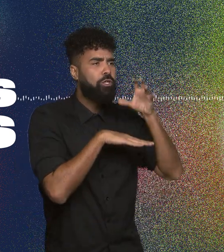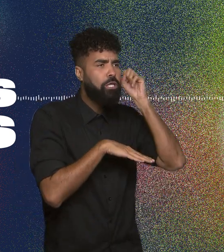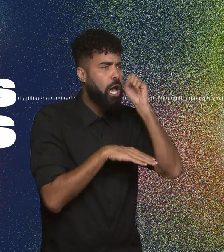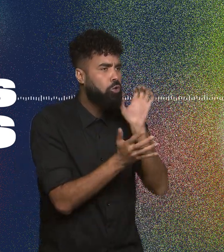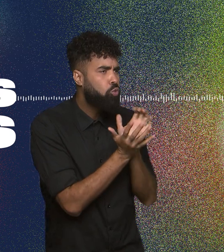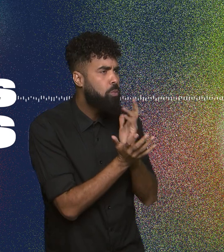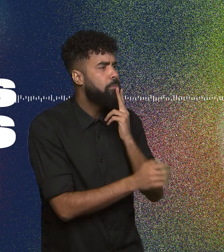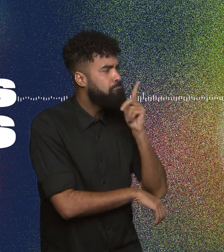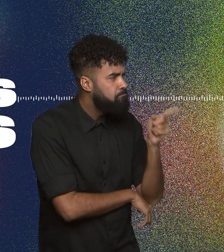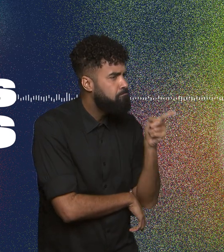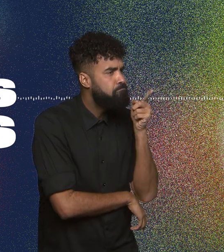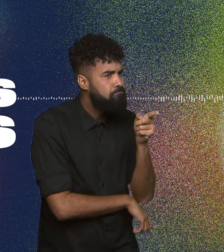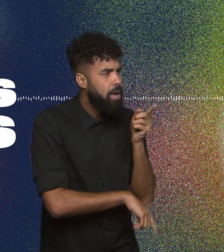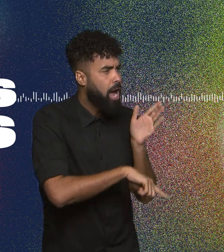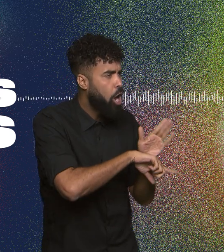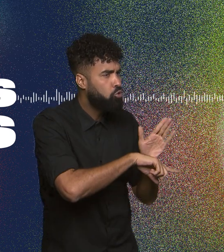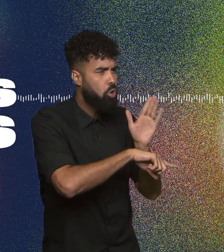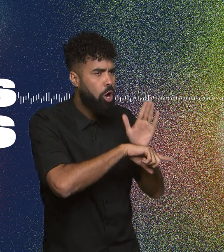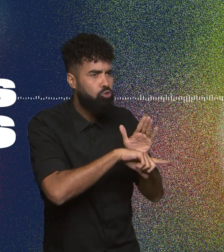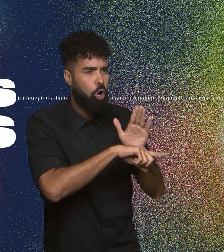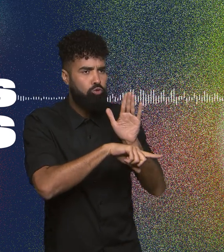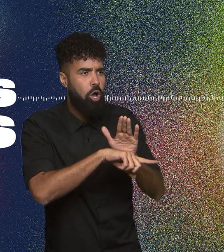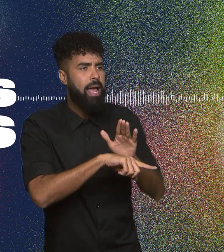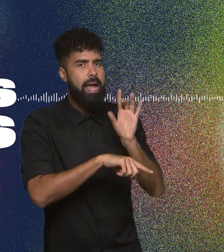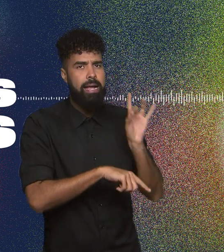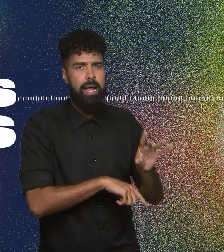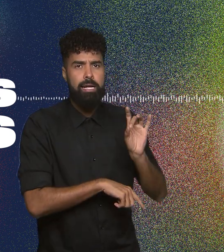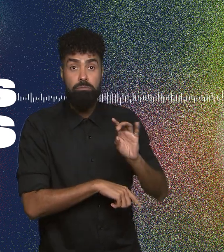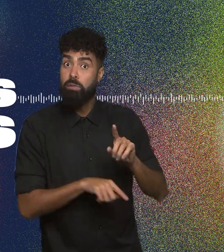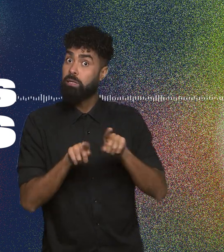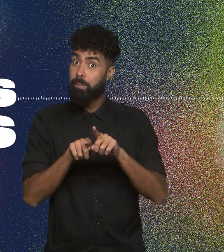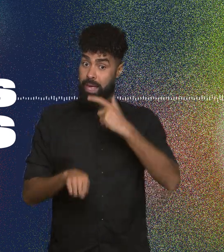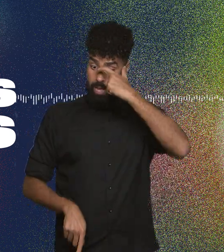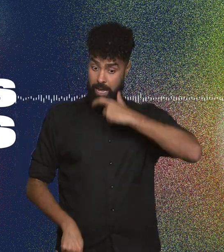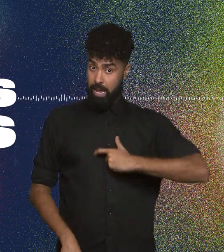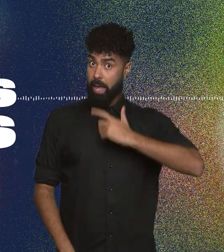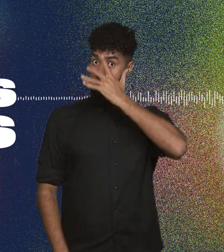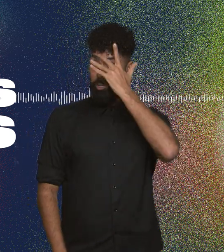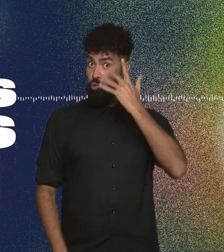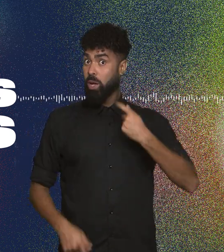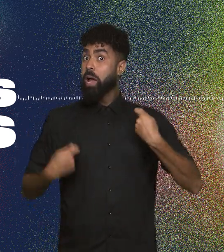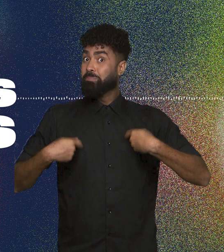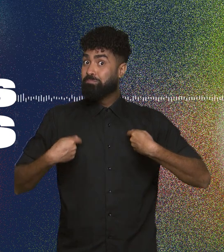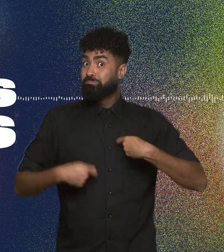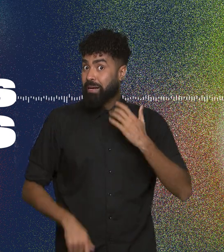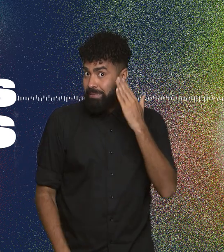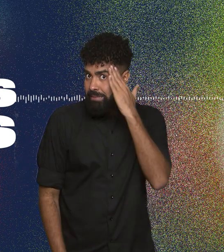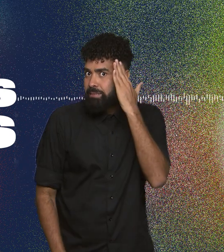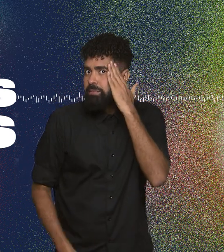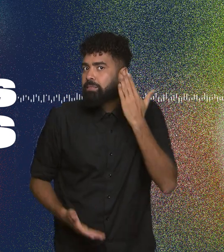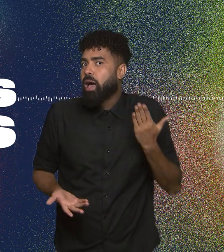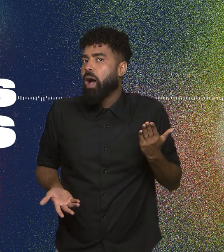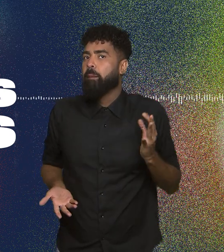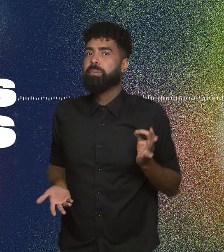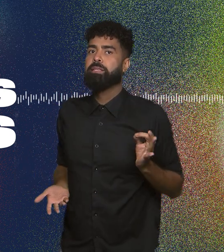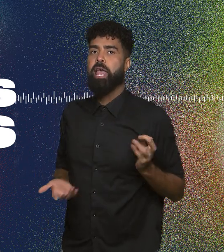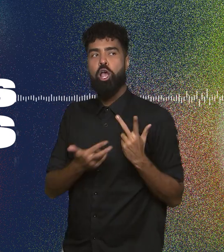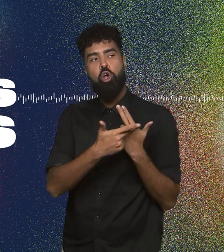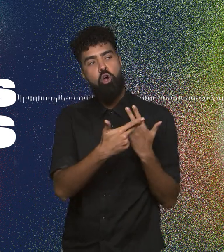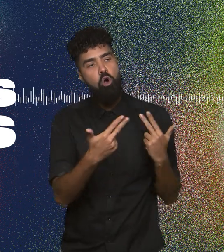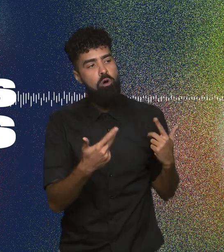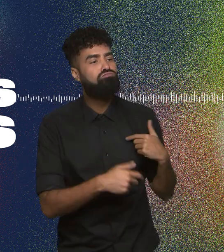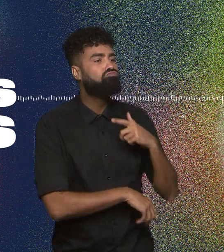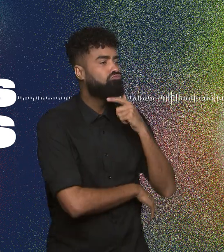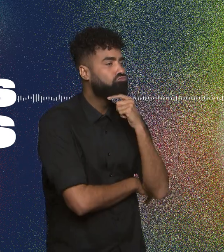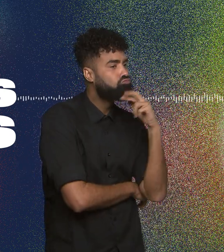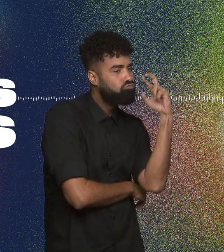por um sobre isso. E também tem que ser uma pessoa que sabe, né, das coisas da turma e que